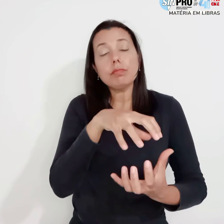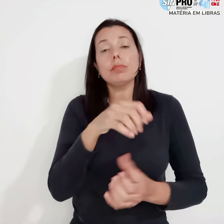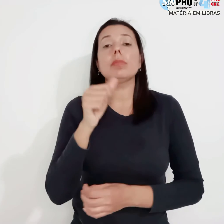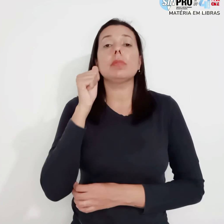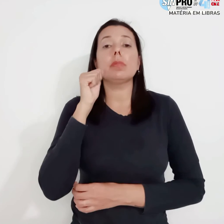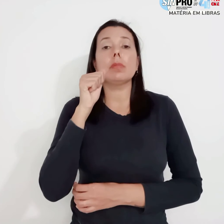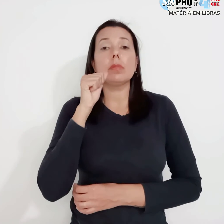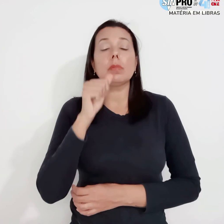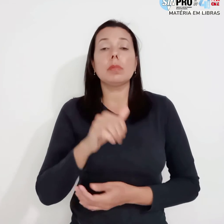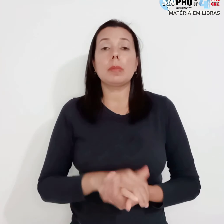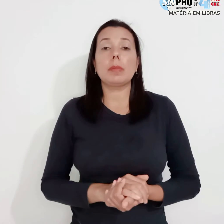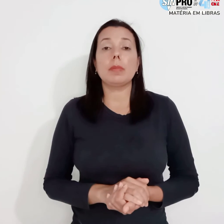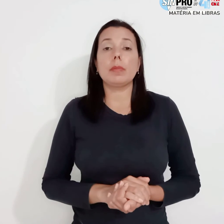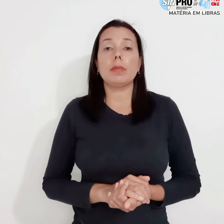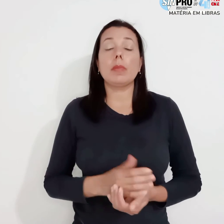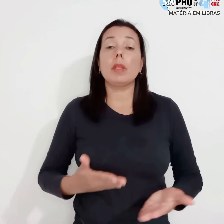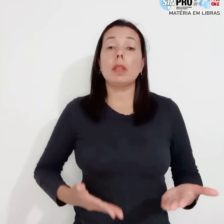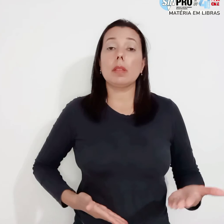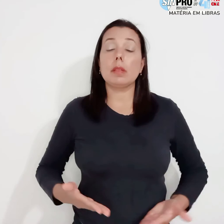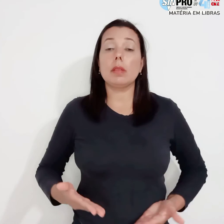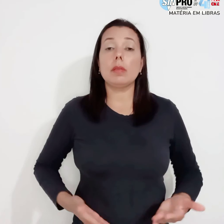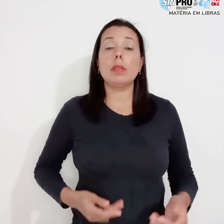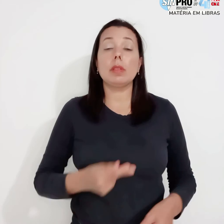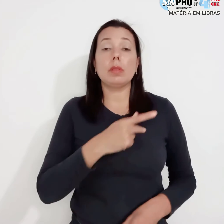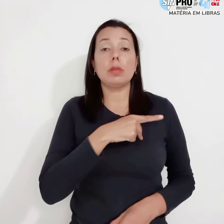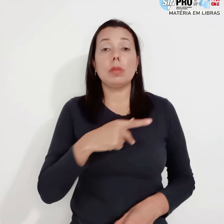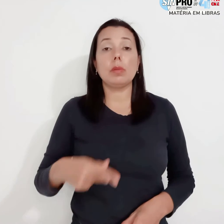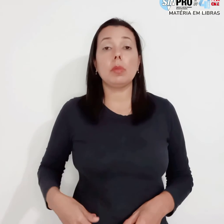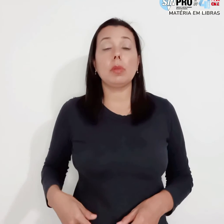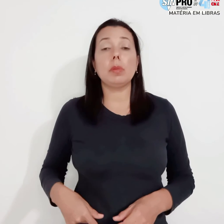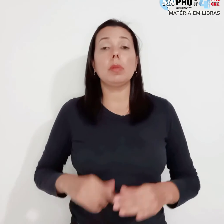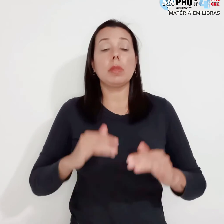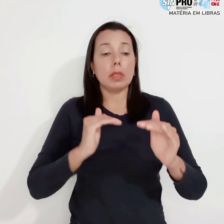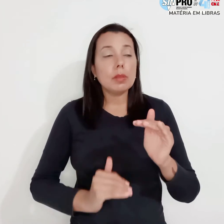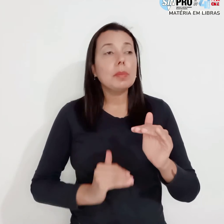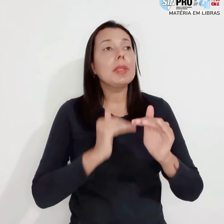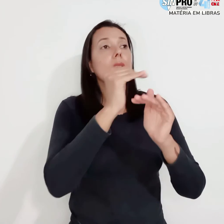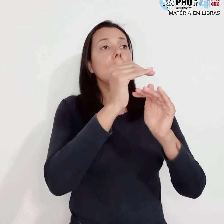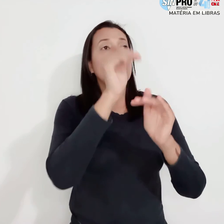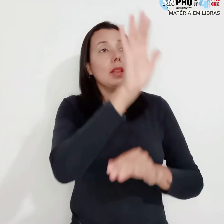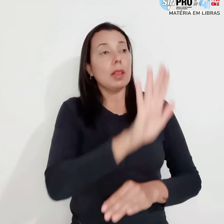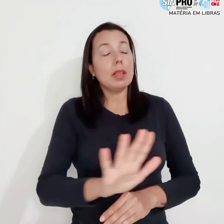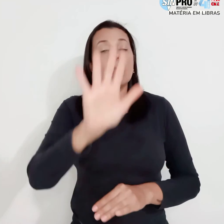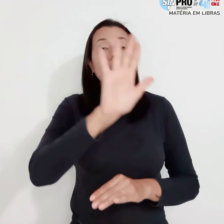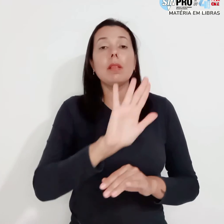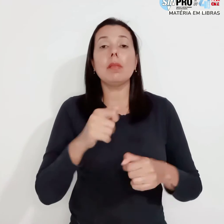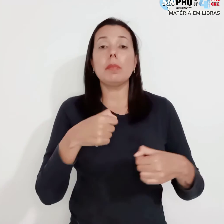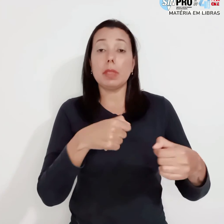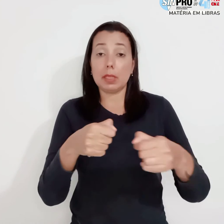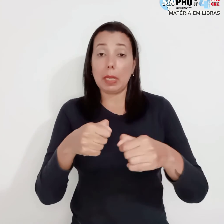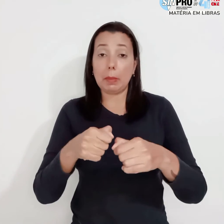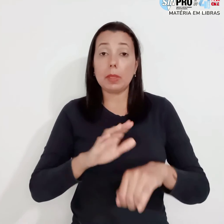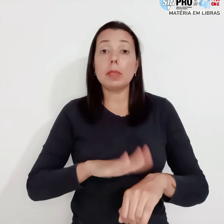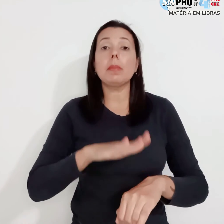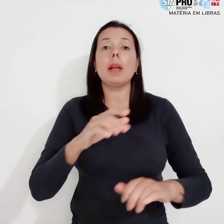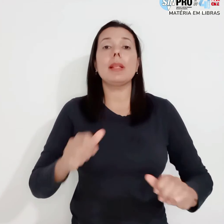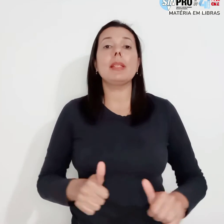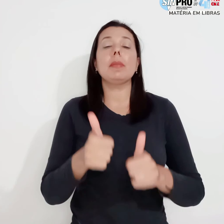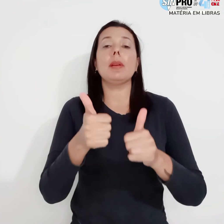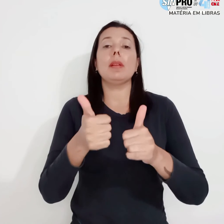Internacional da Mulher. Serviço Público é soberania nacional. Precisamos de mais